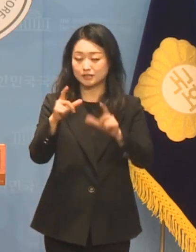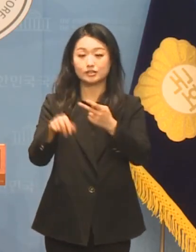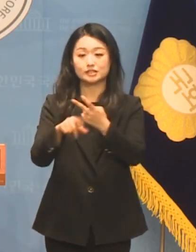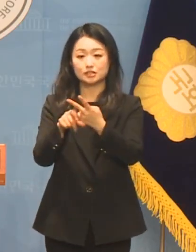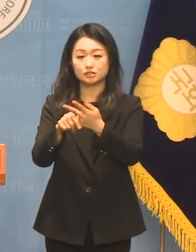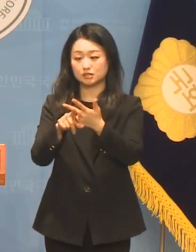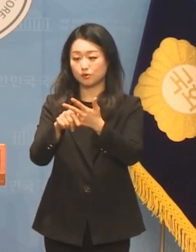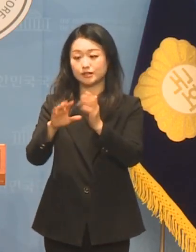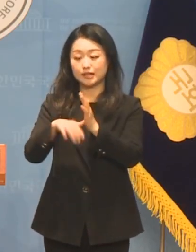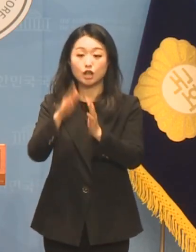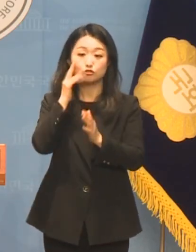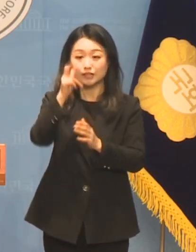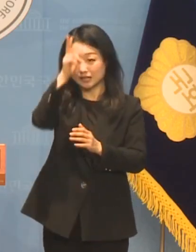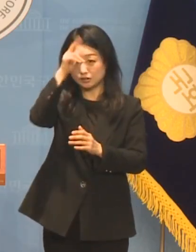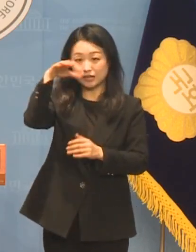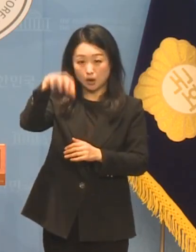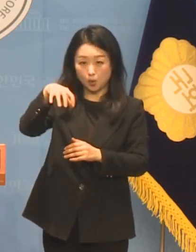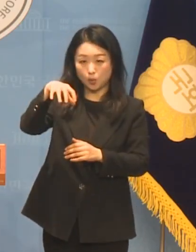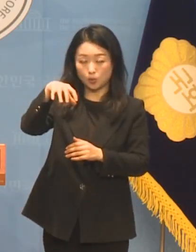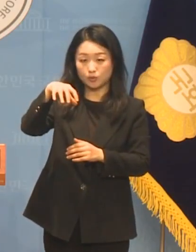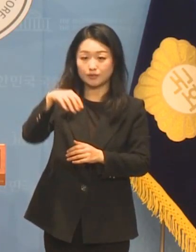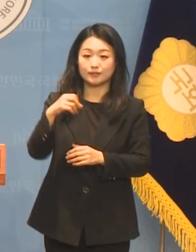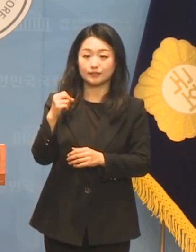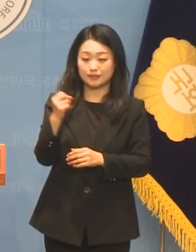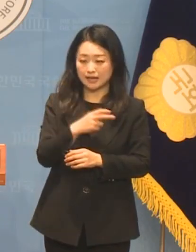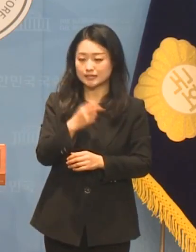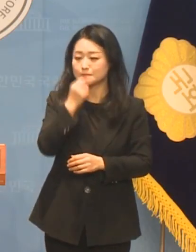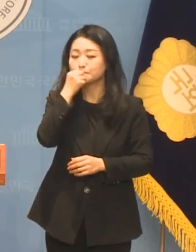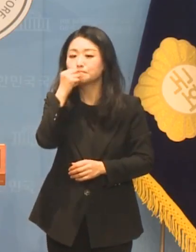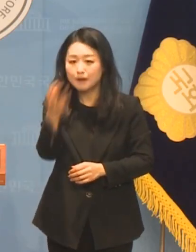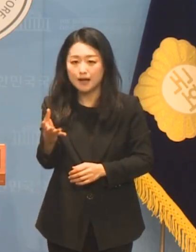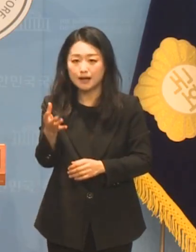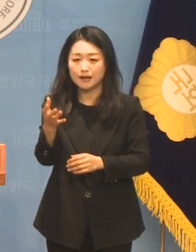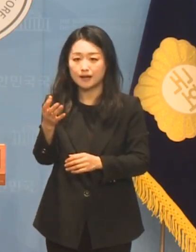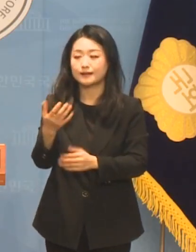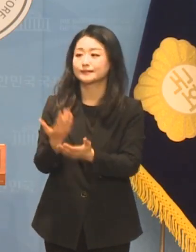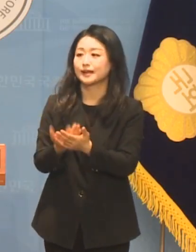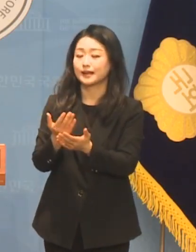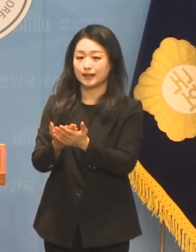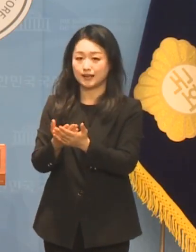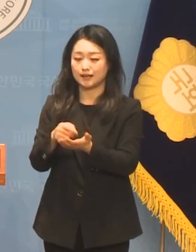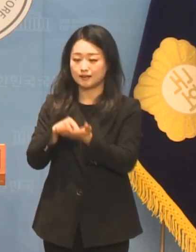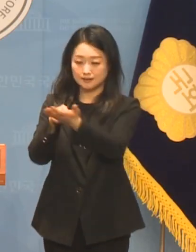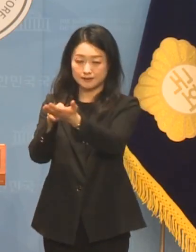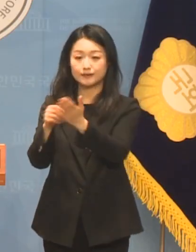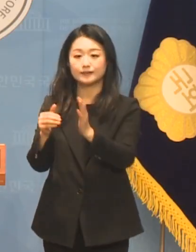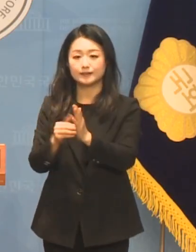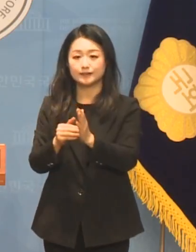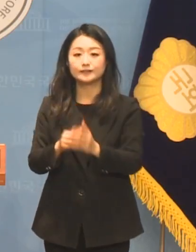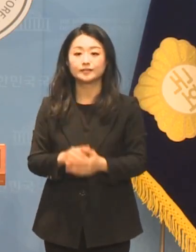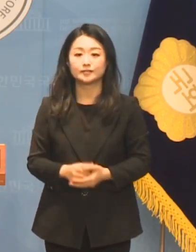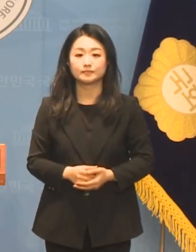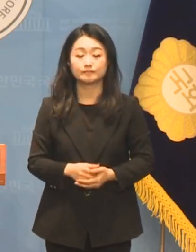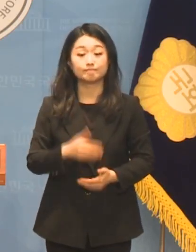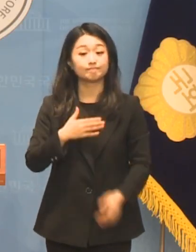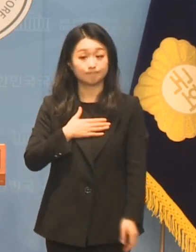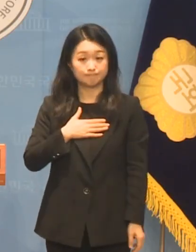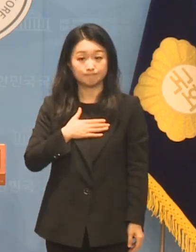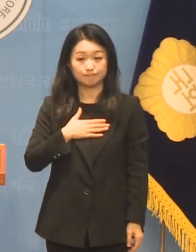7월경 울산경찰청에 이 사건의 진실을 밝혀달라며 고발장을 접수했습니다.